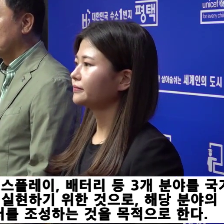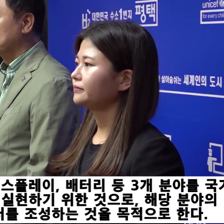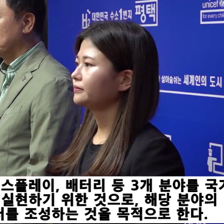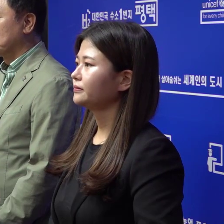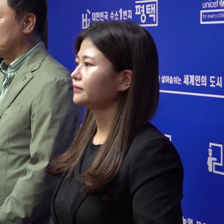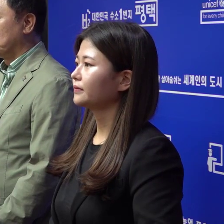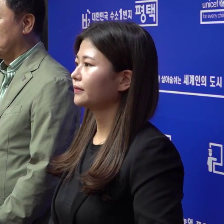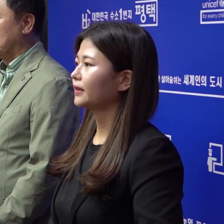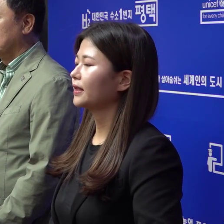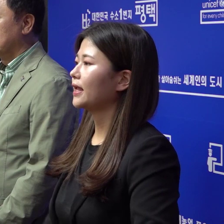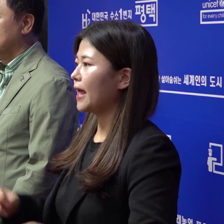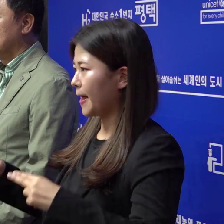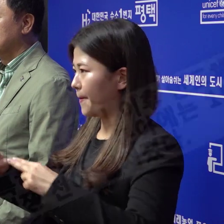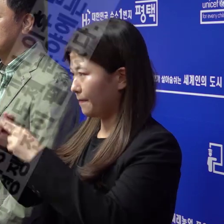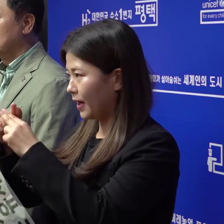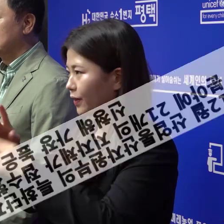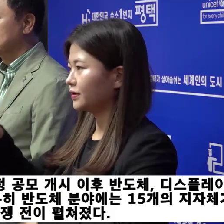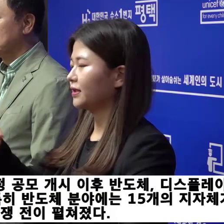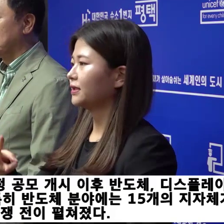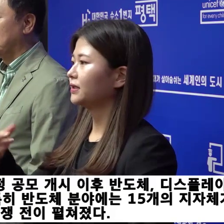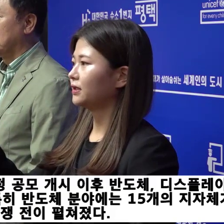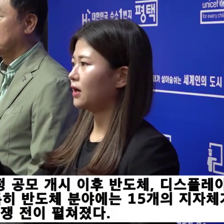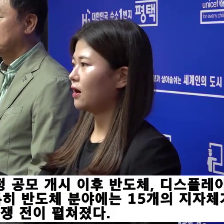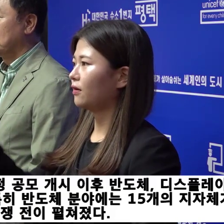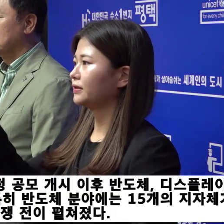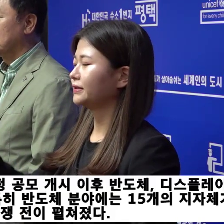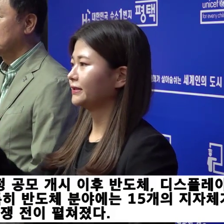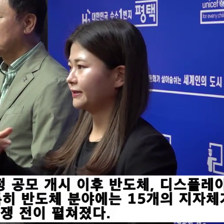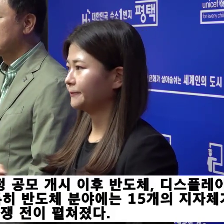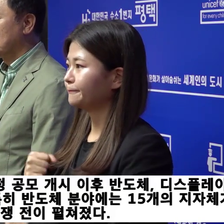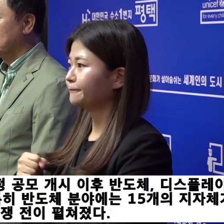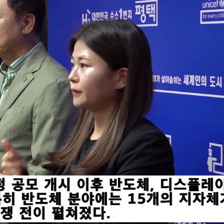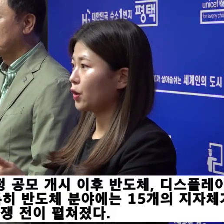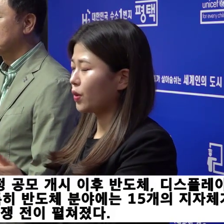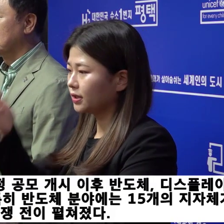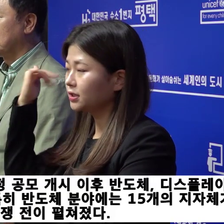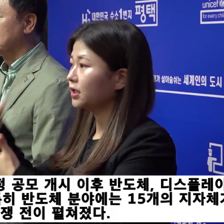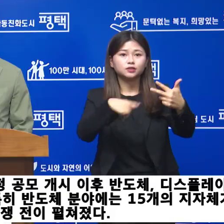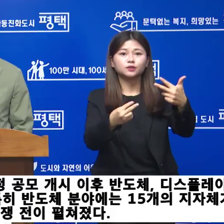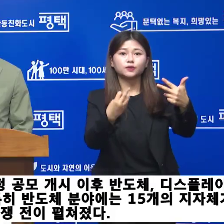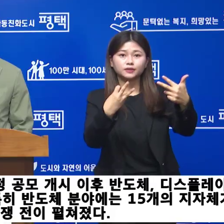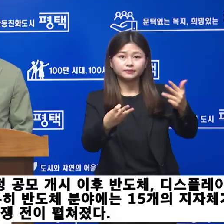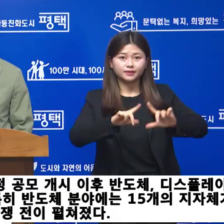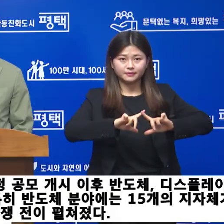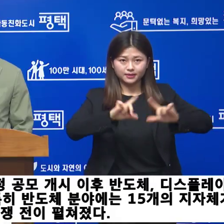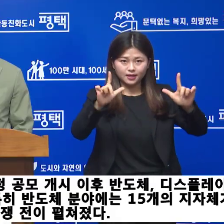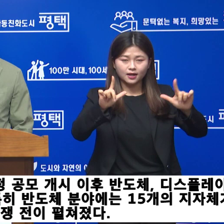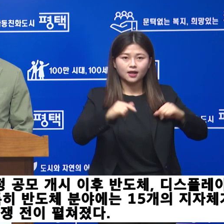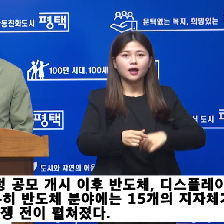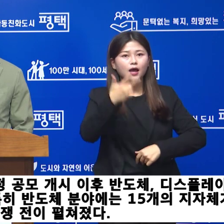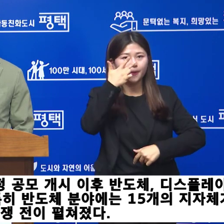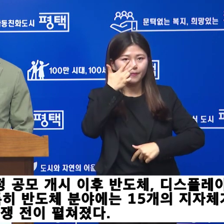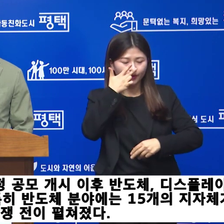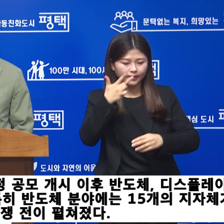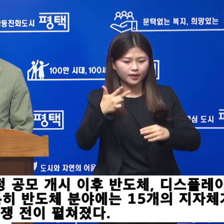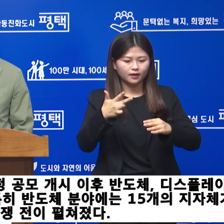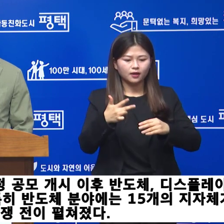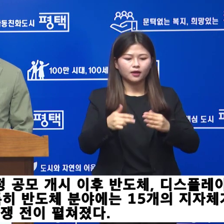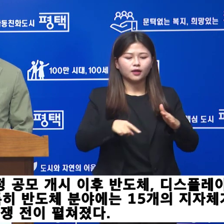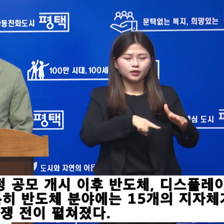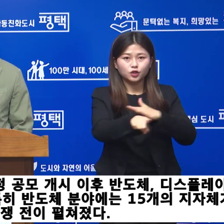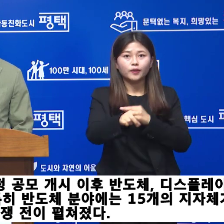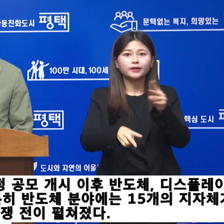반도체 클러스터 육성을 위해 지난 7월 13일에 평택 첨단산업 컨퍼런스를 개최하여 우리 시의 반도체 산업